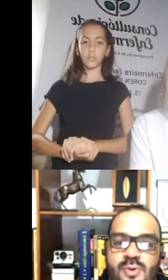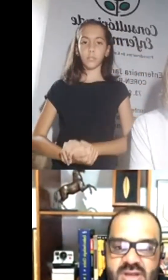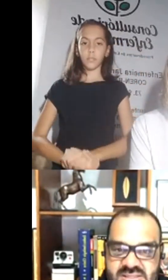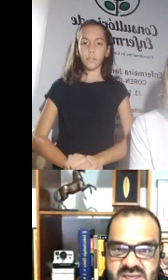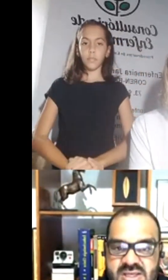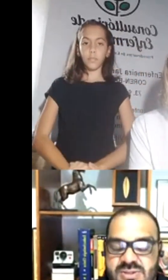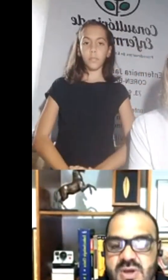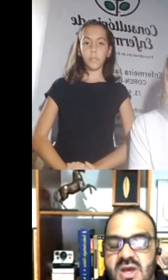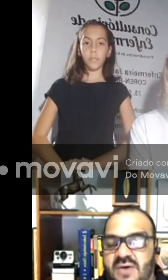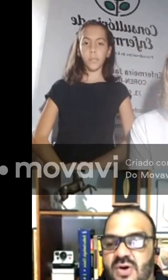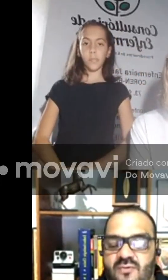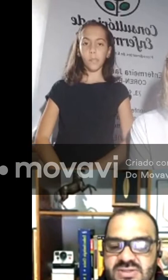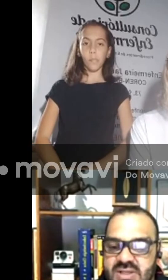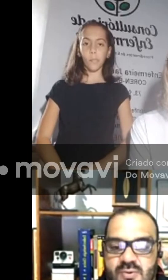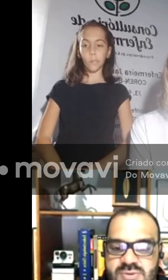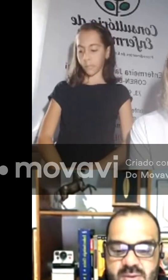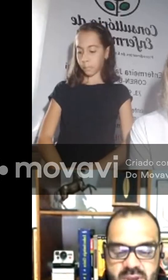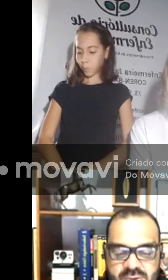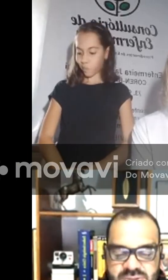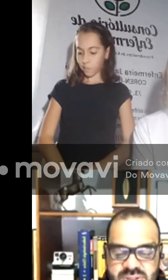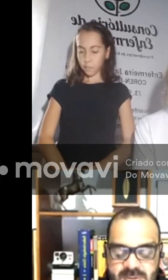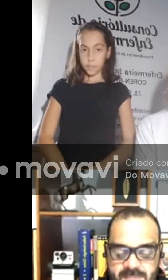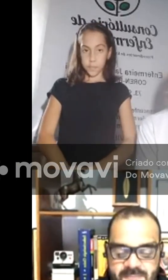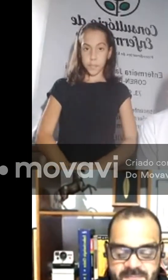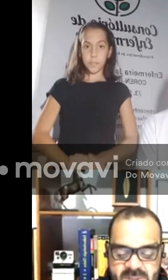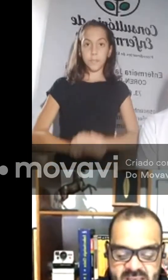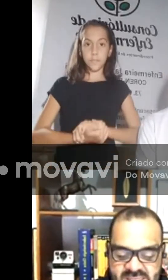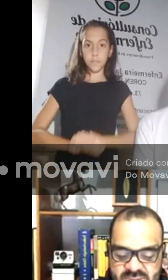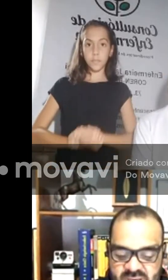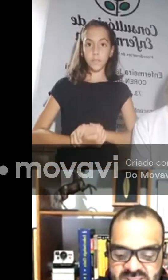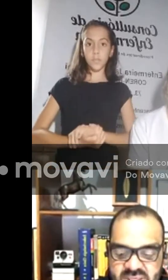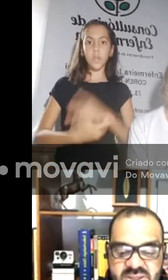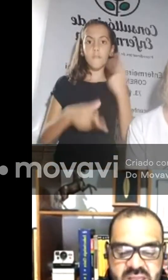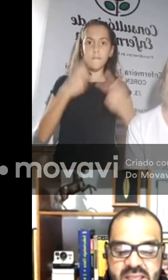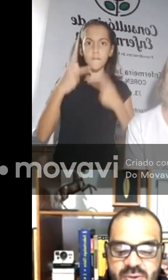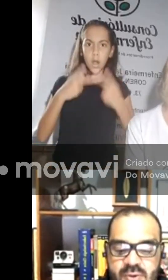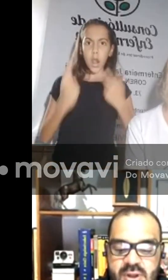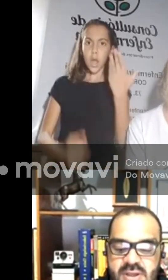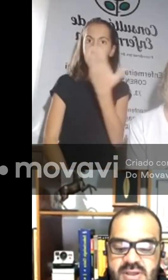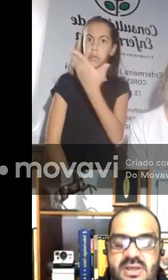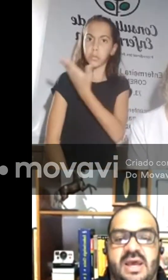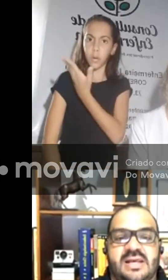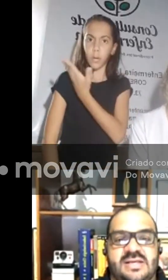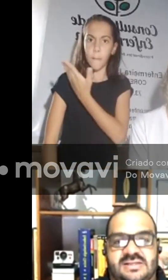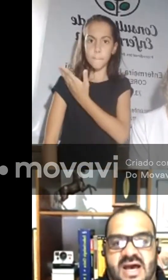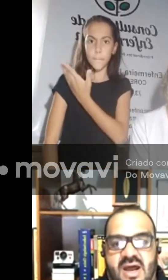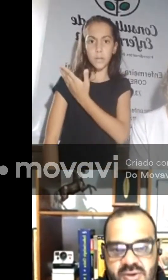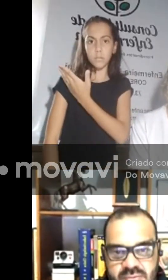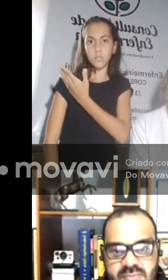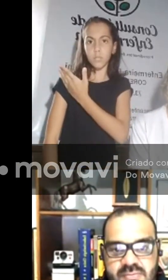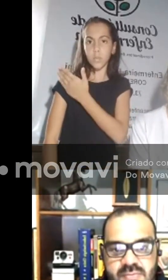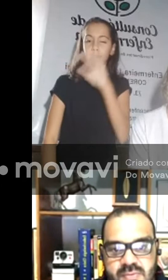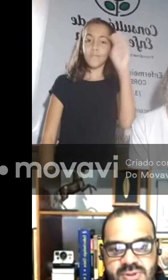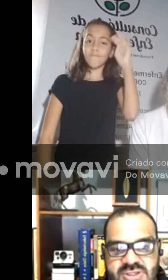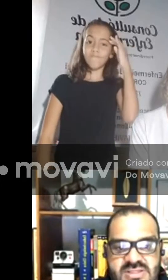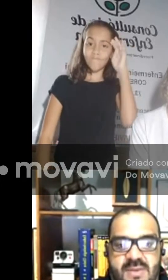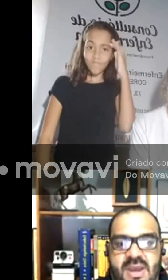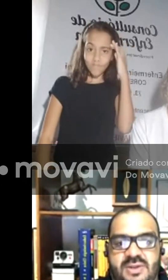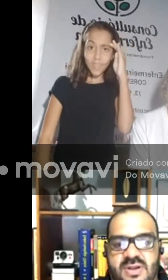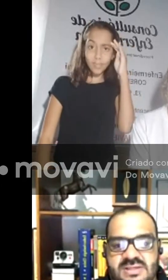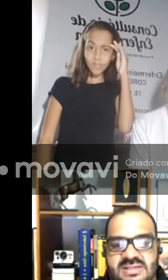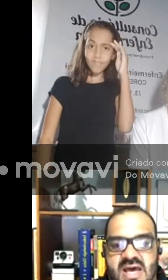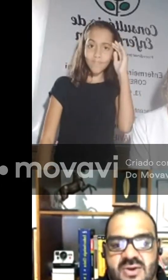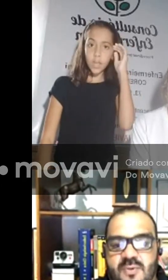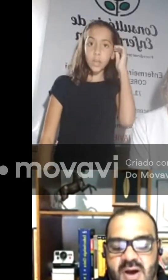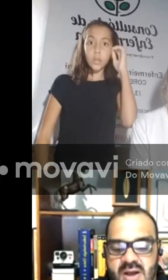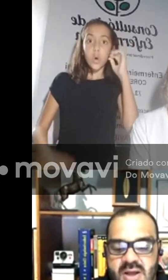muito contrassenso. Havia conversado com os amigos em relação a isso. Entendo que é necessário o distanciamento,